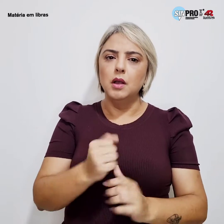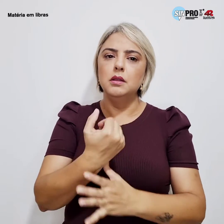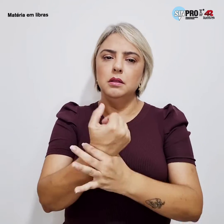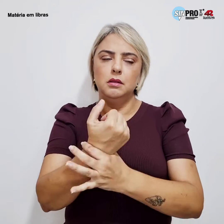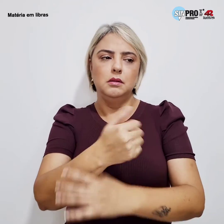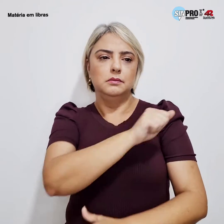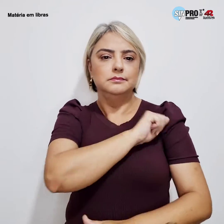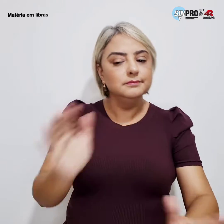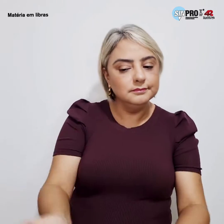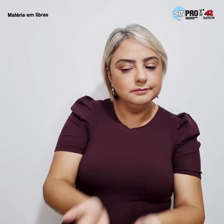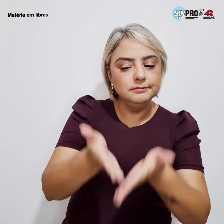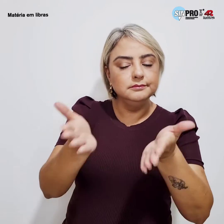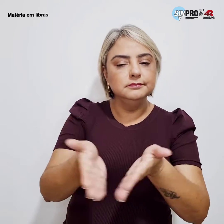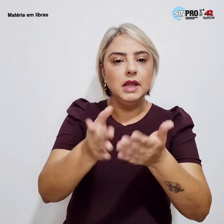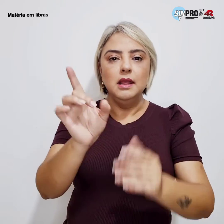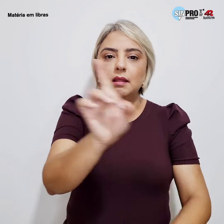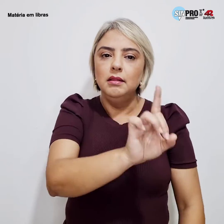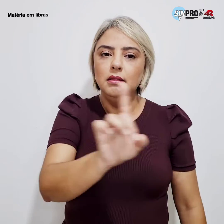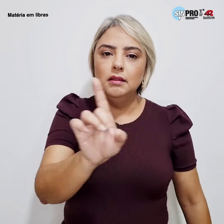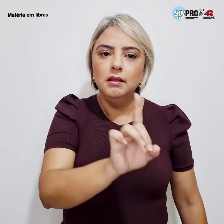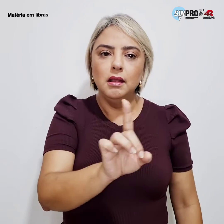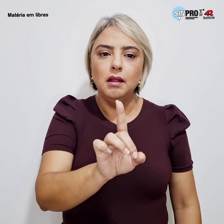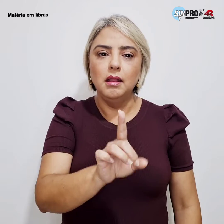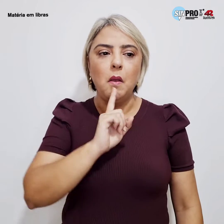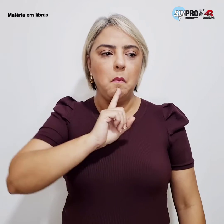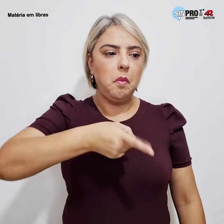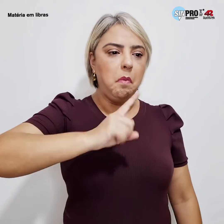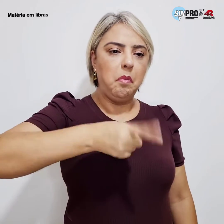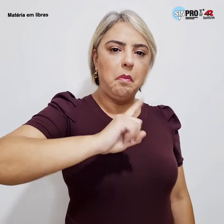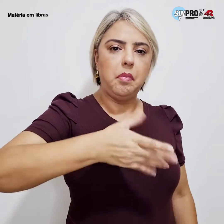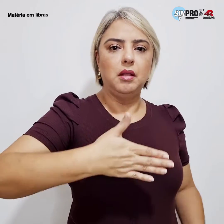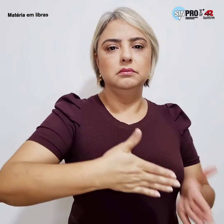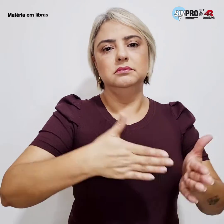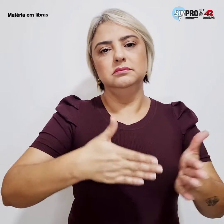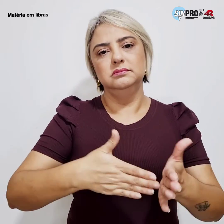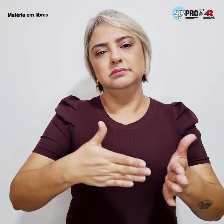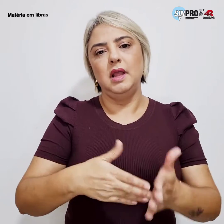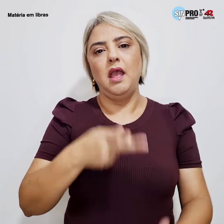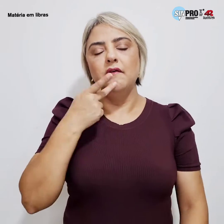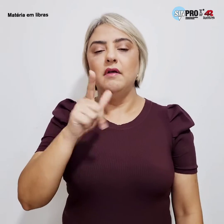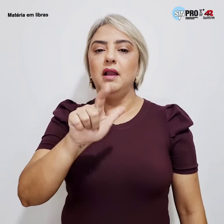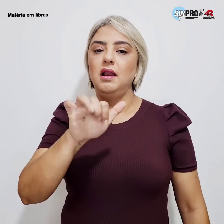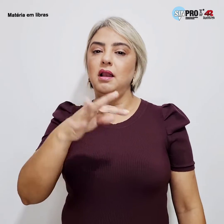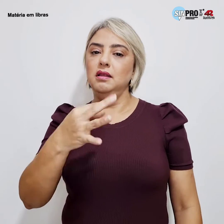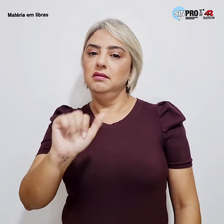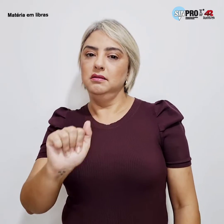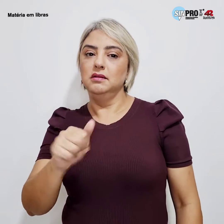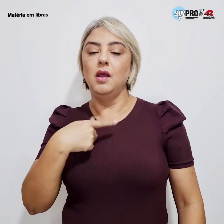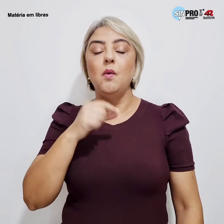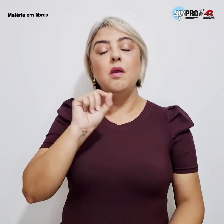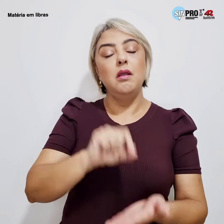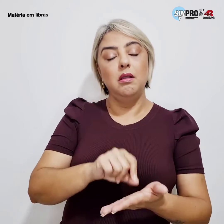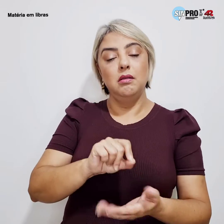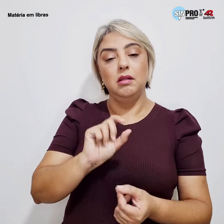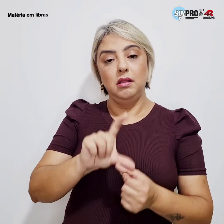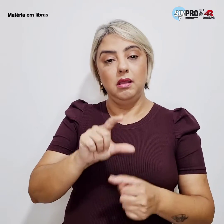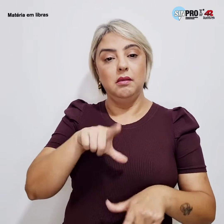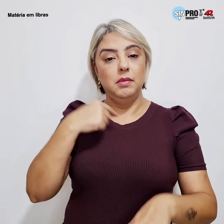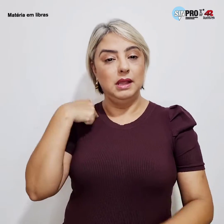motivados e não lhes impor obstáculos, diz Letícia. O que deveríamos estar pensando